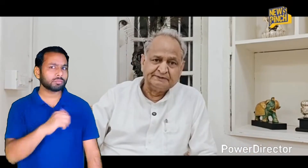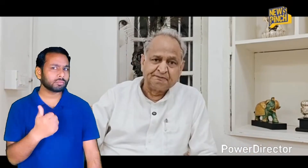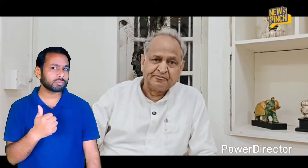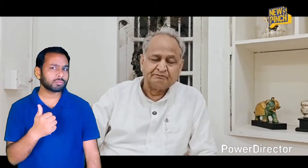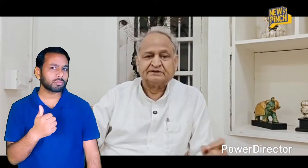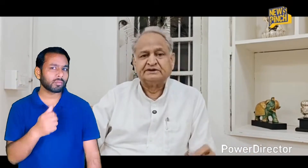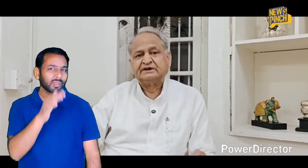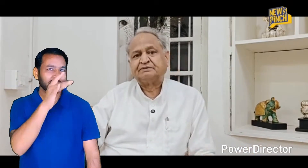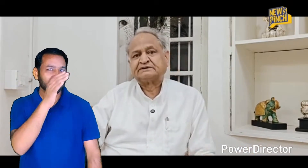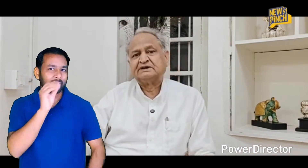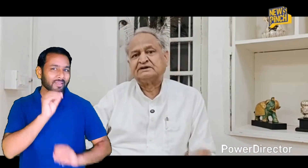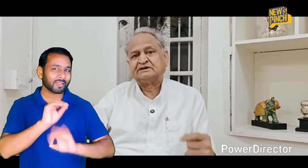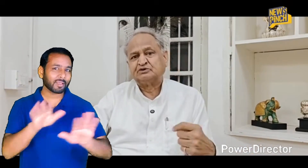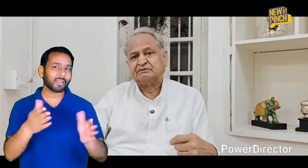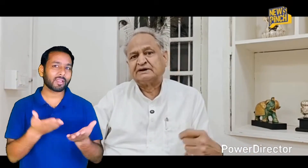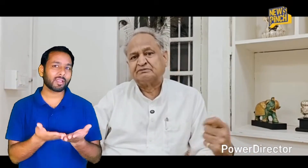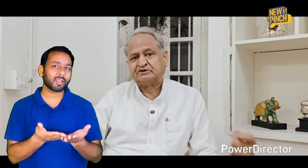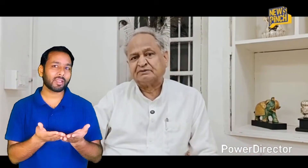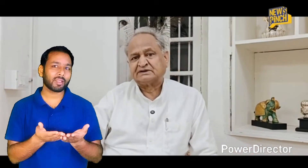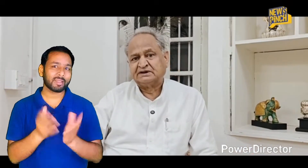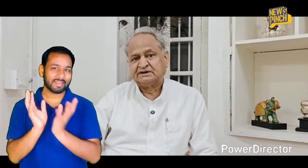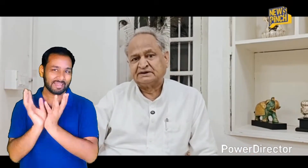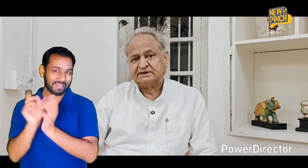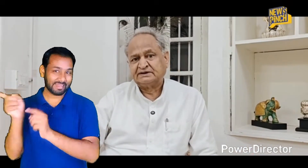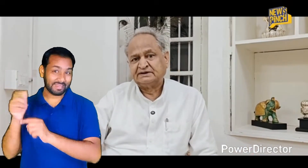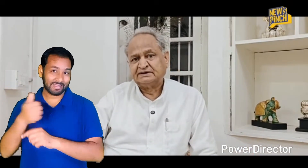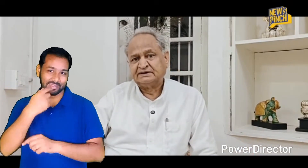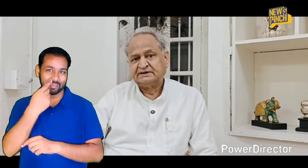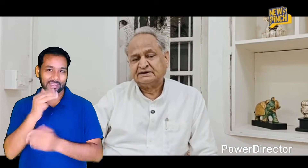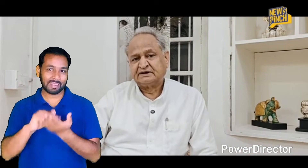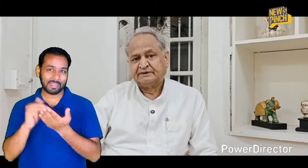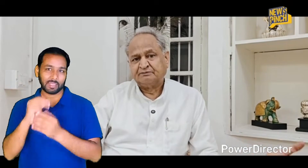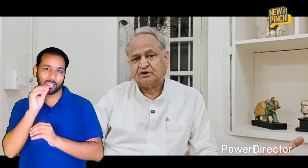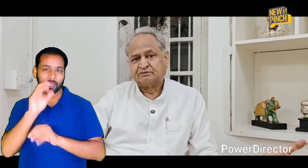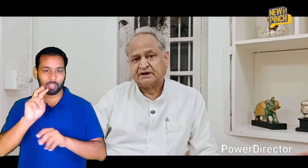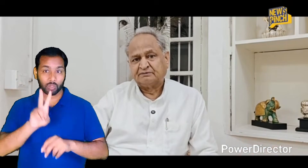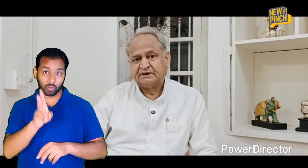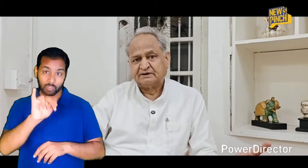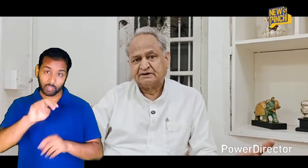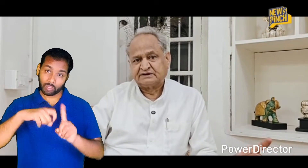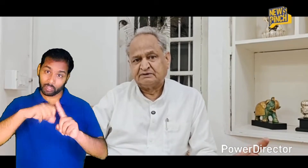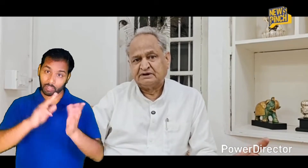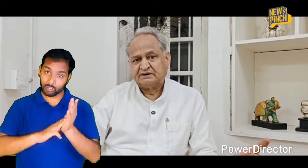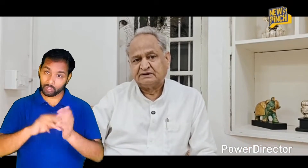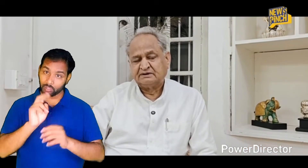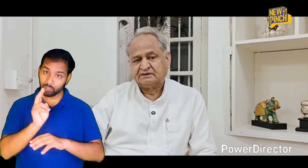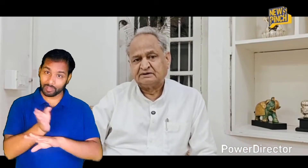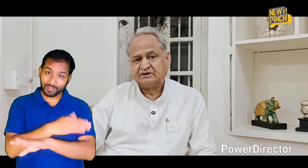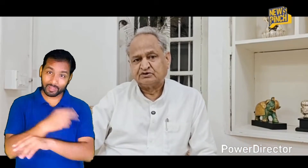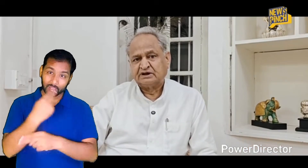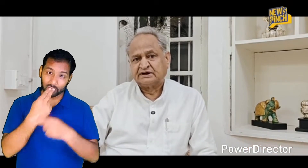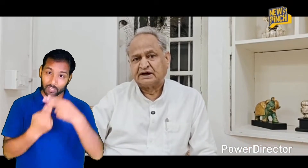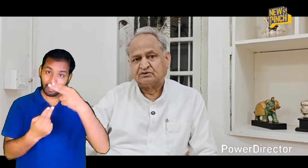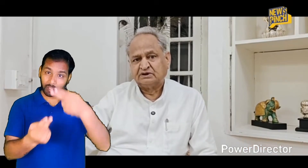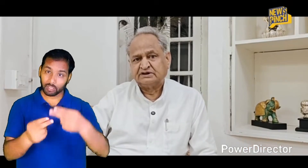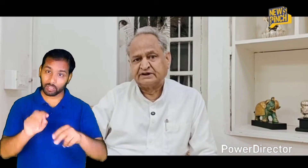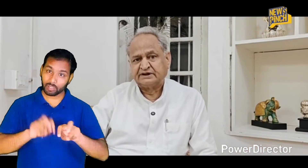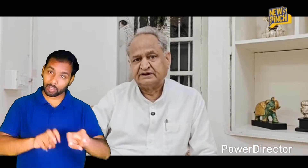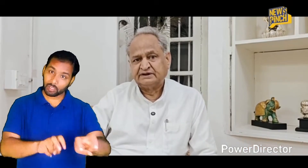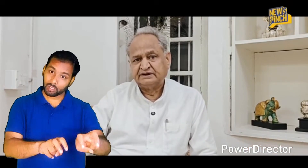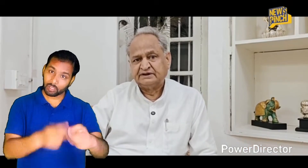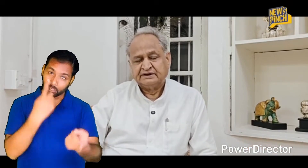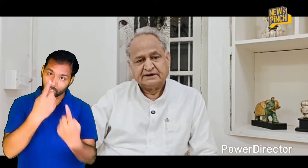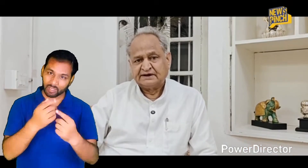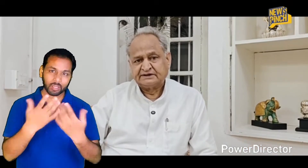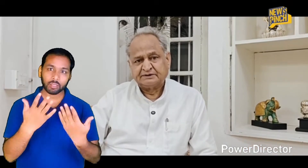नहीं। मंत्री जी एक पत्र लिख देते, मुझसे बात कर लेते कि भाई ये बहुत बड़ा मैं इसकी योजना लेके आया हूँ दिल्ली